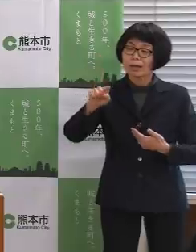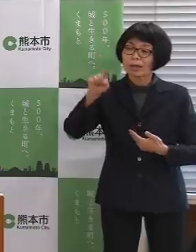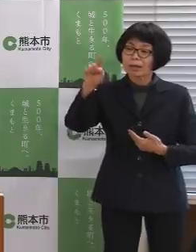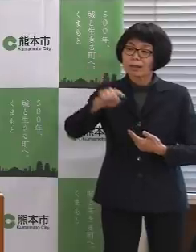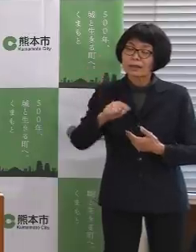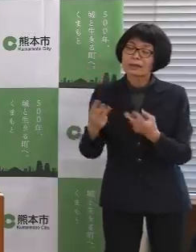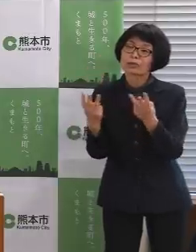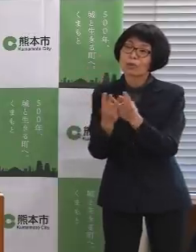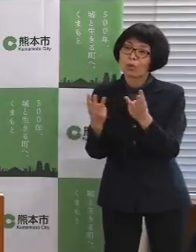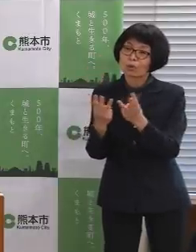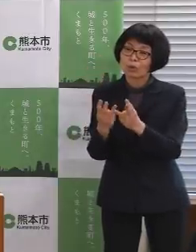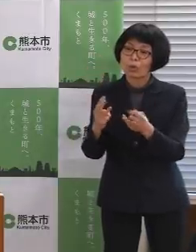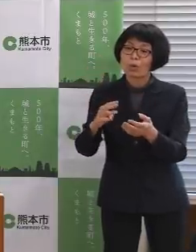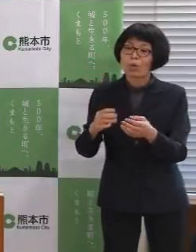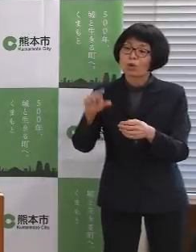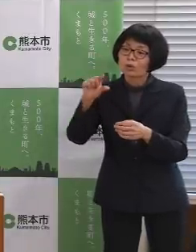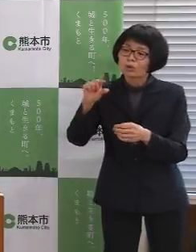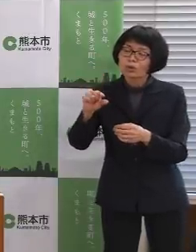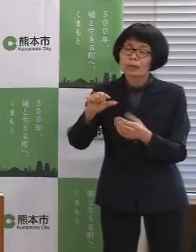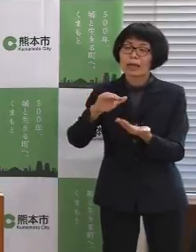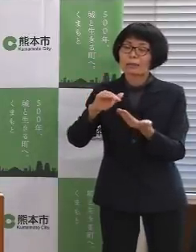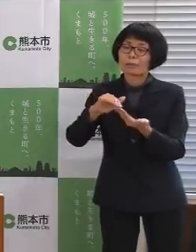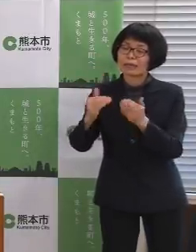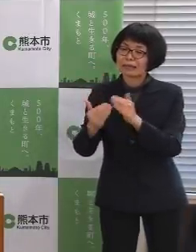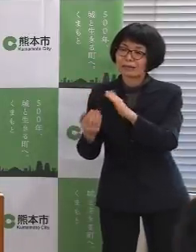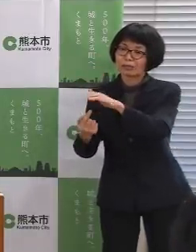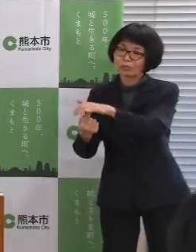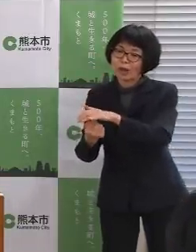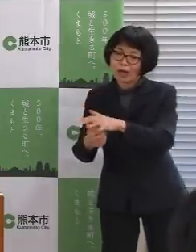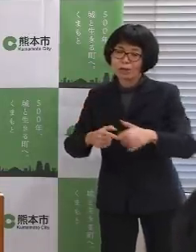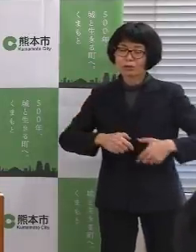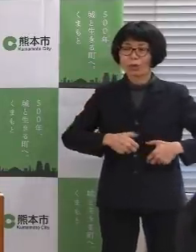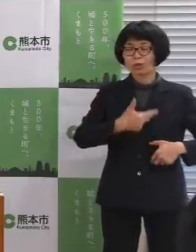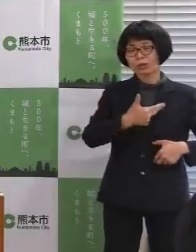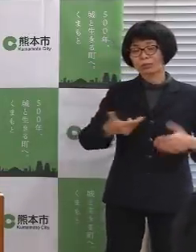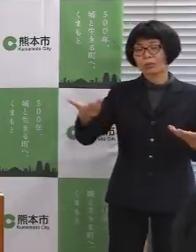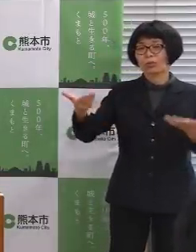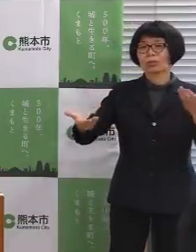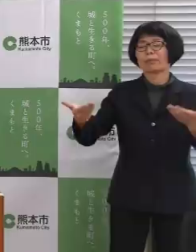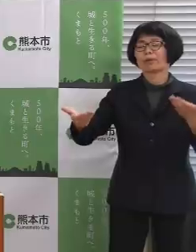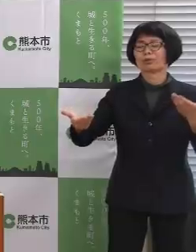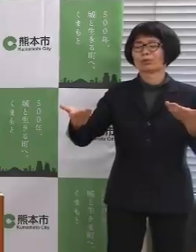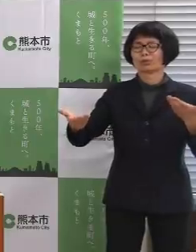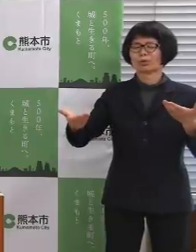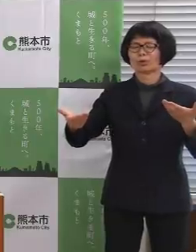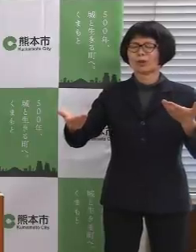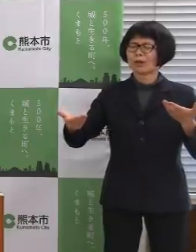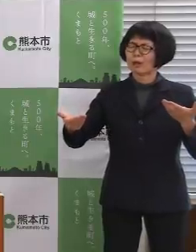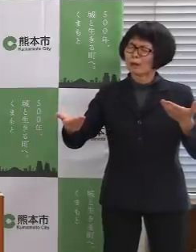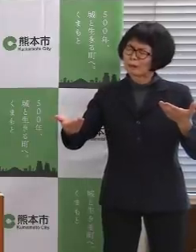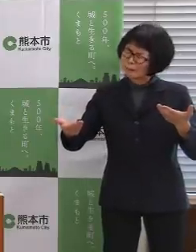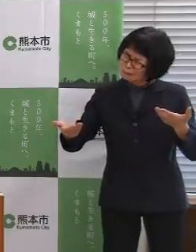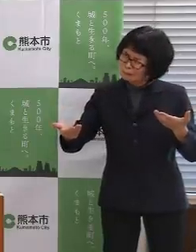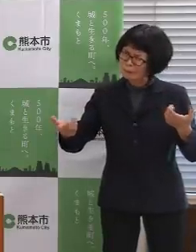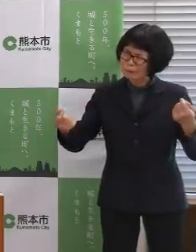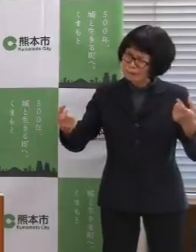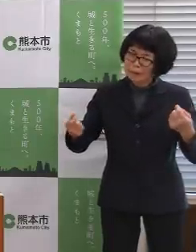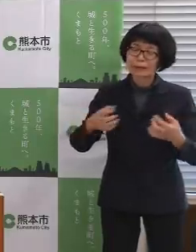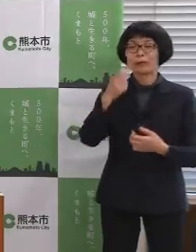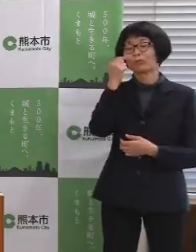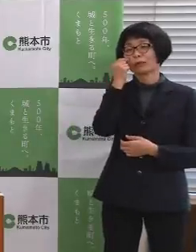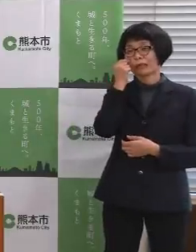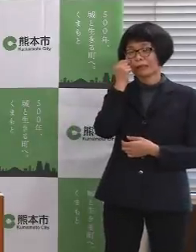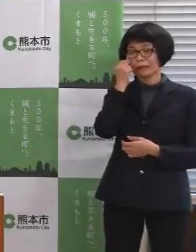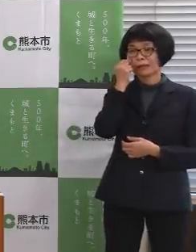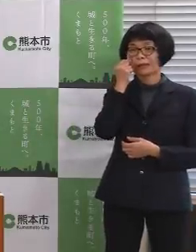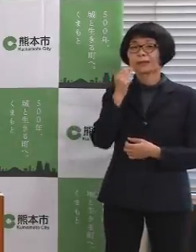少ない町や村とはですね、ちょっと、どうしても難しい部分がございますのでですね、